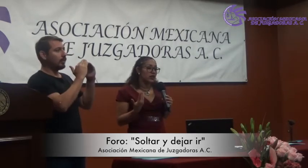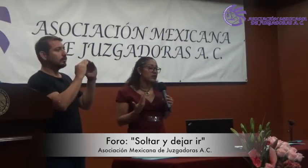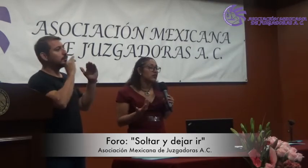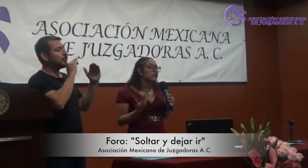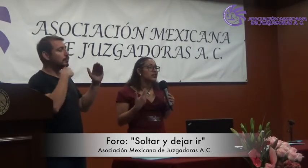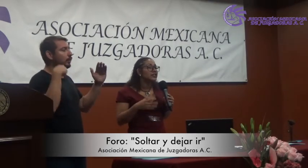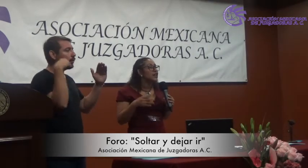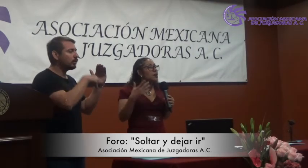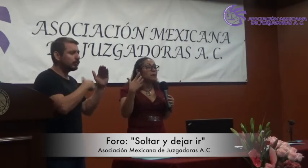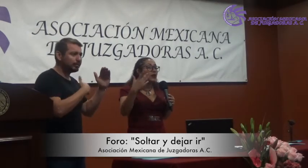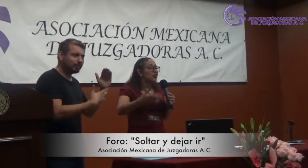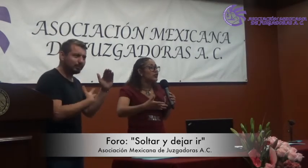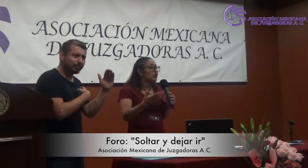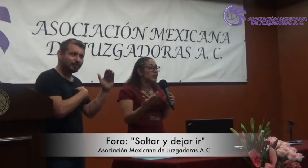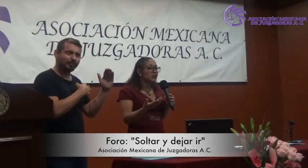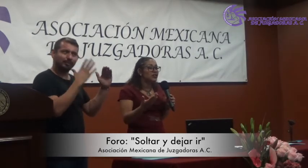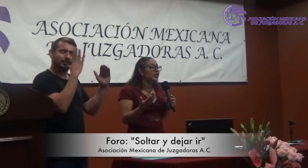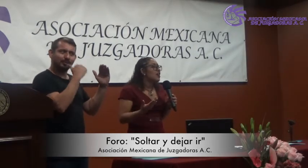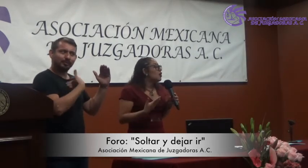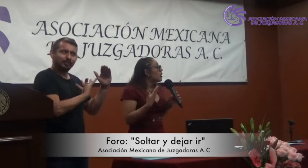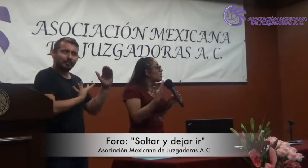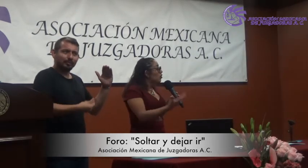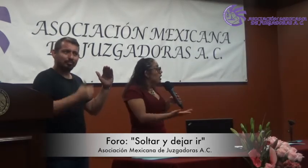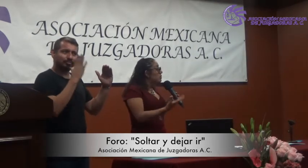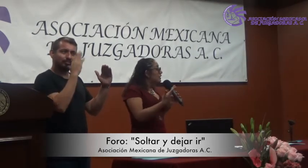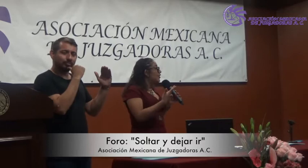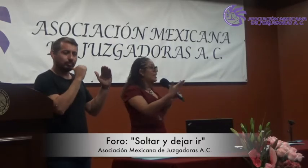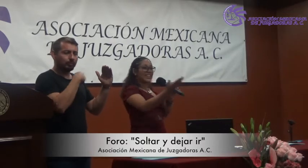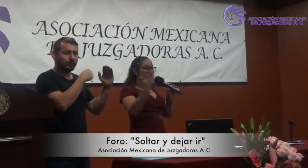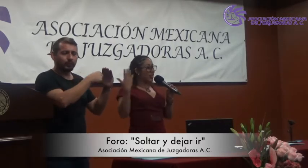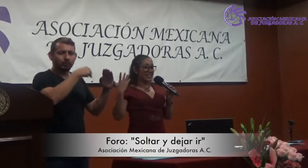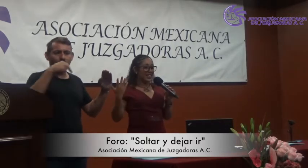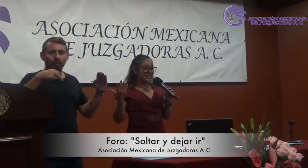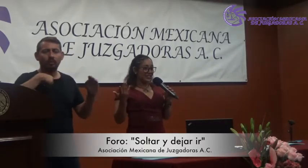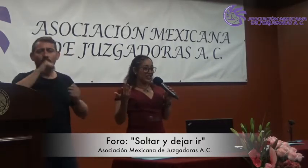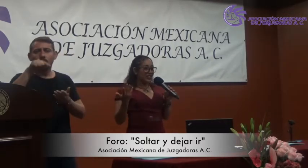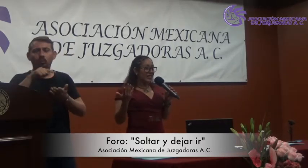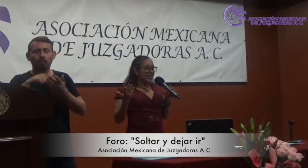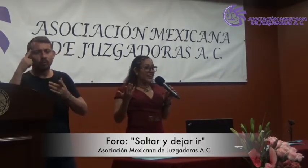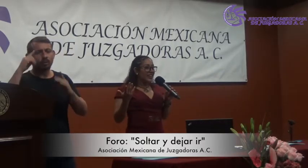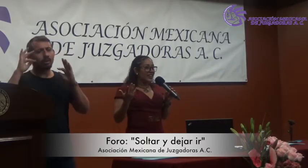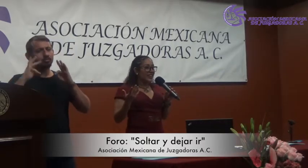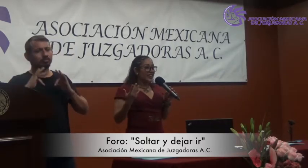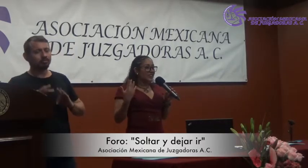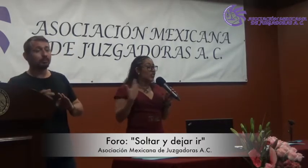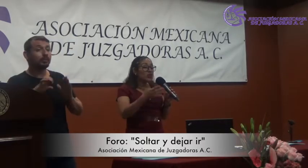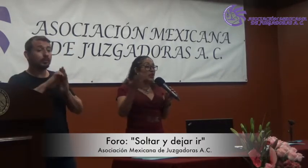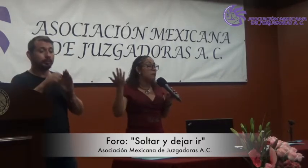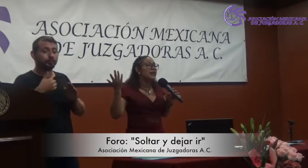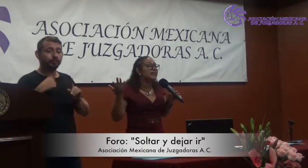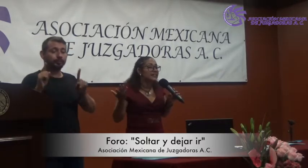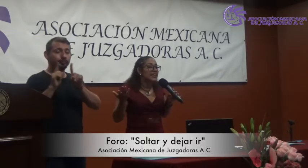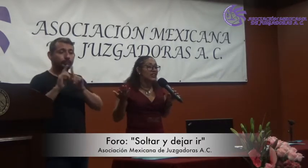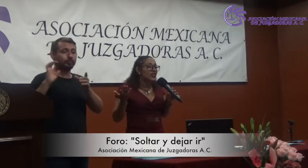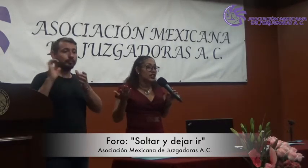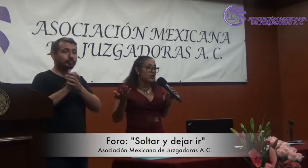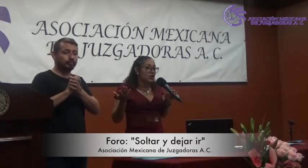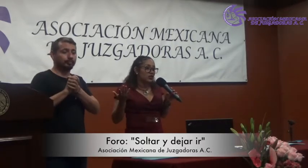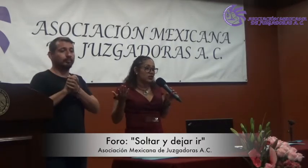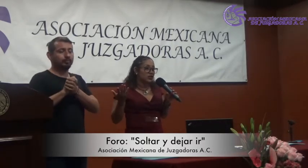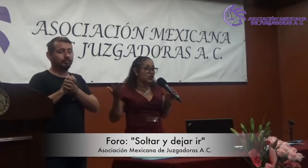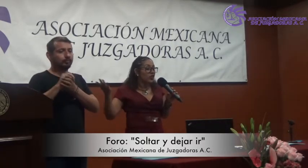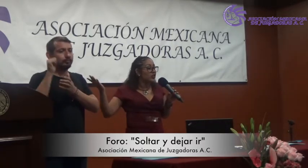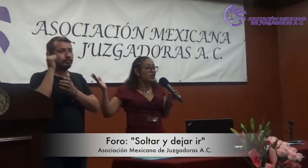doloroso. Entonces, pero los recuerdos, cuando una persona tiene una relación, todo el ambiente está lleno